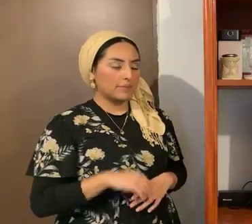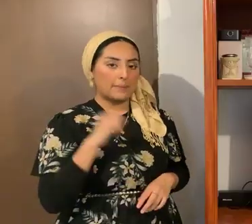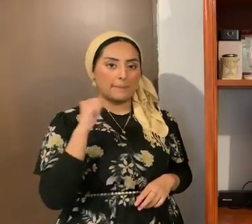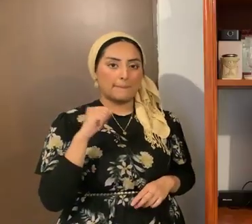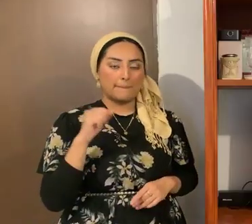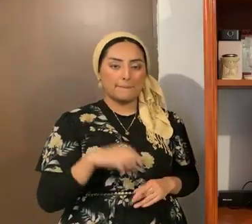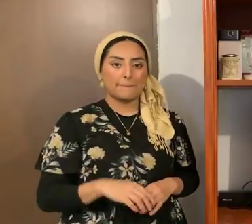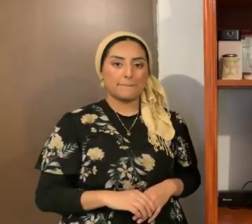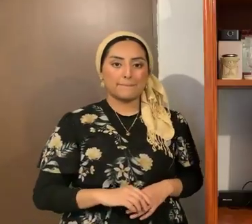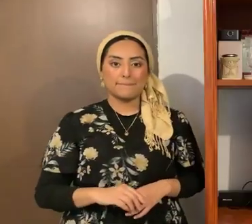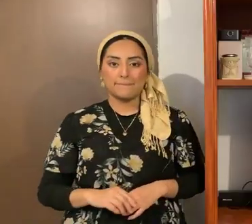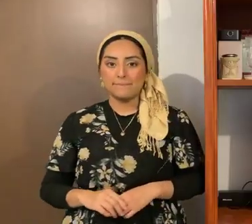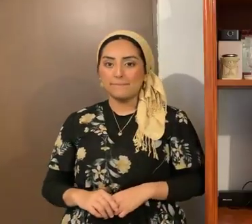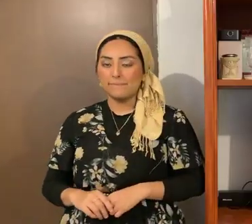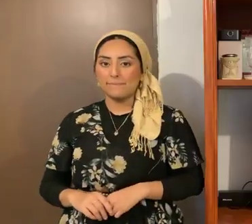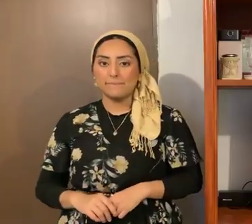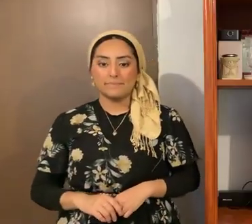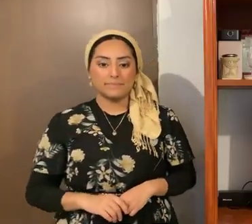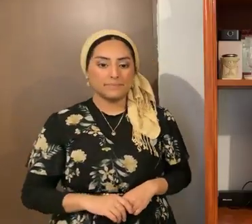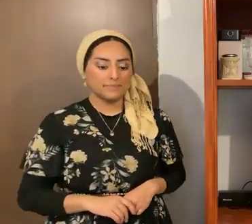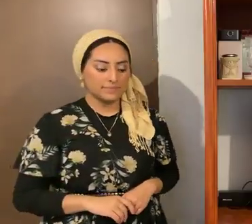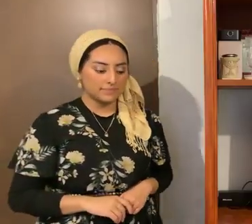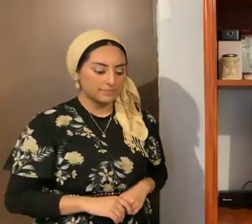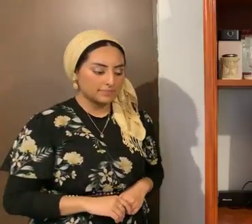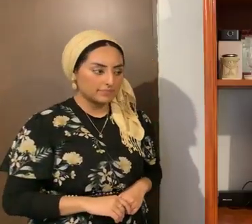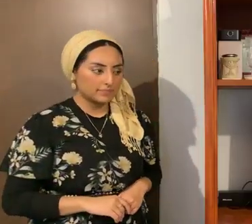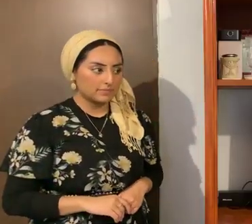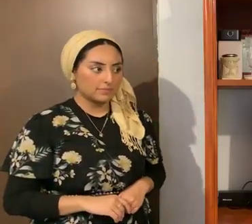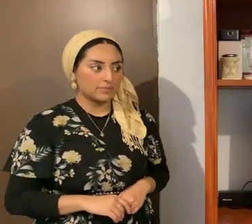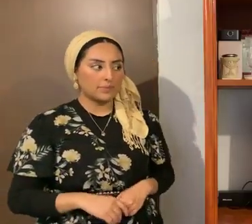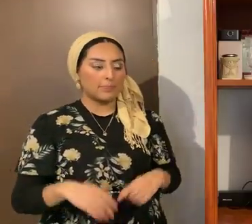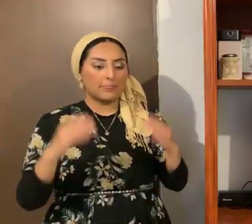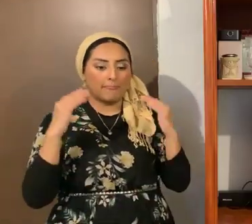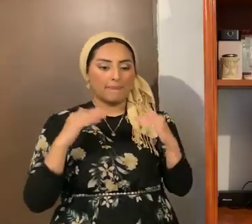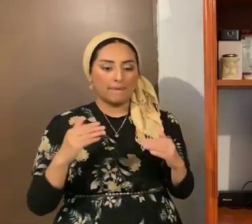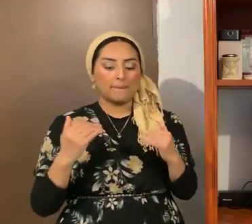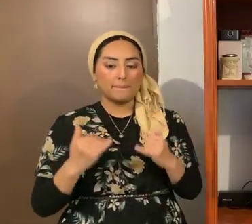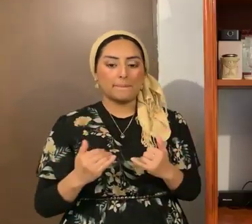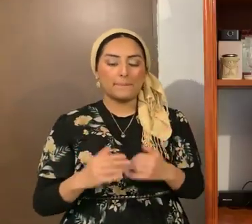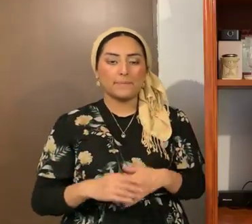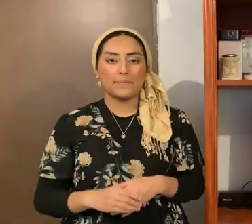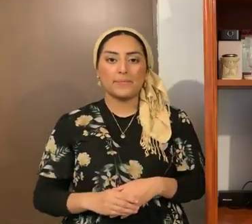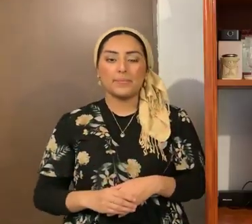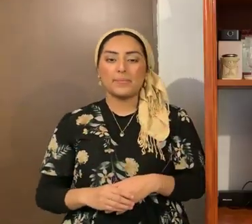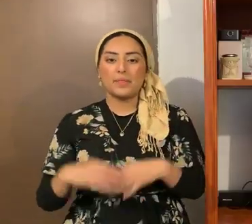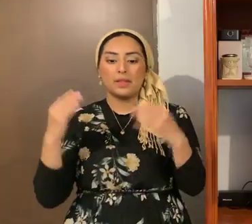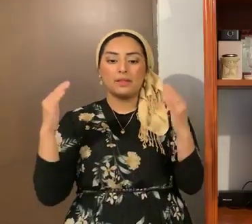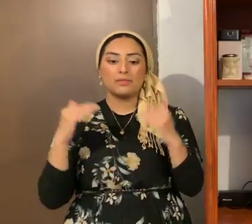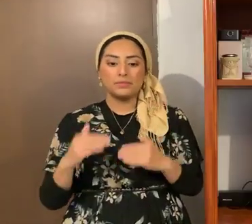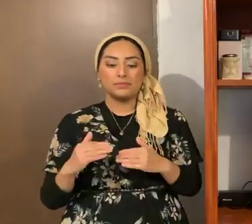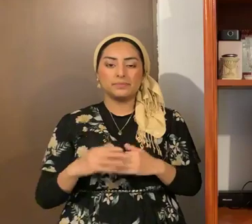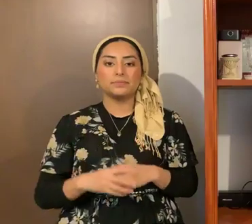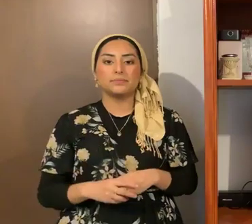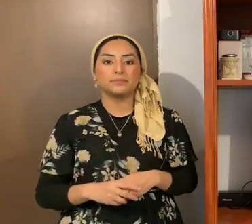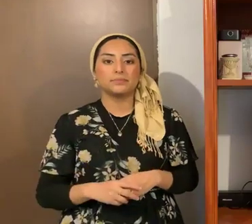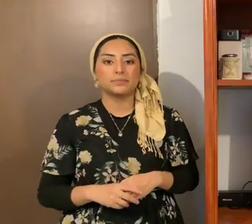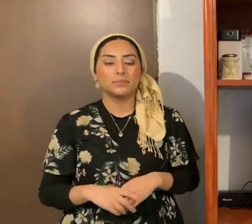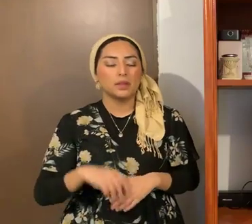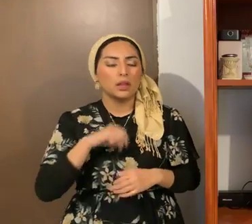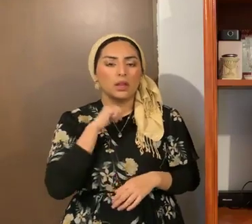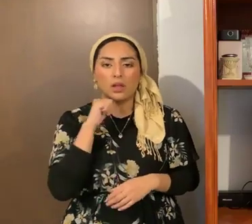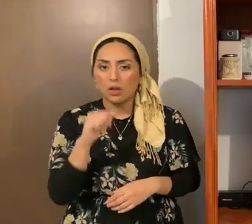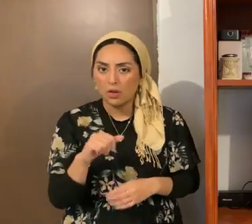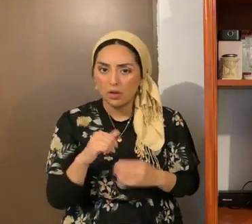¿Sí? ¿Es así? Ahora, número que sigue, no